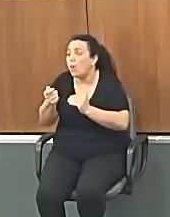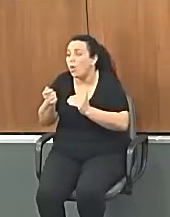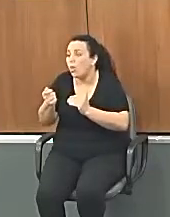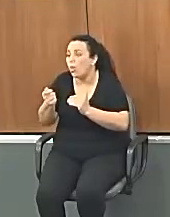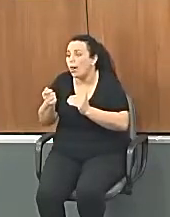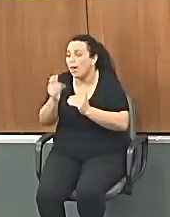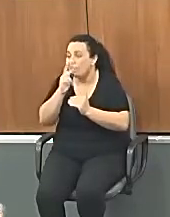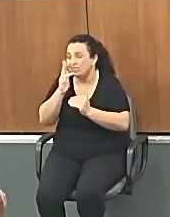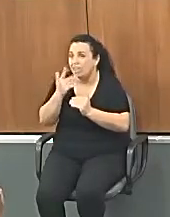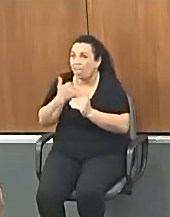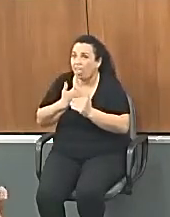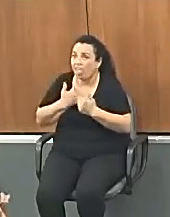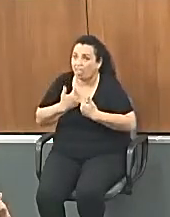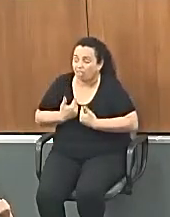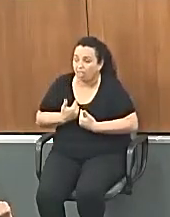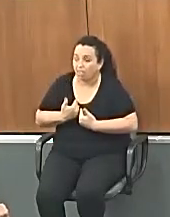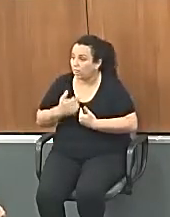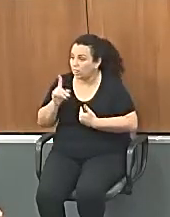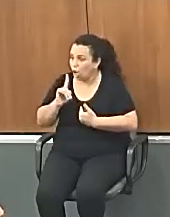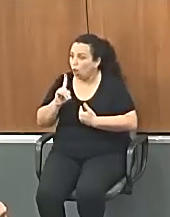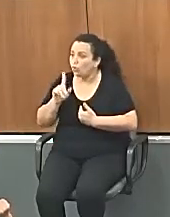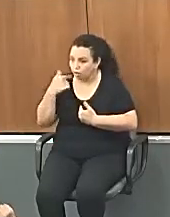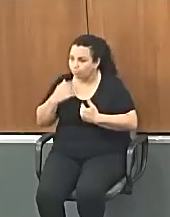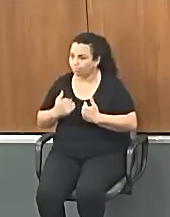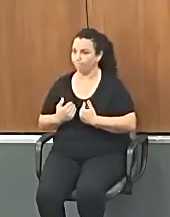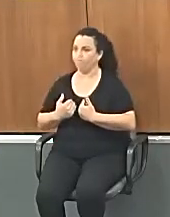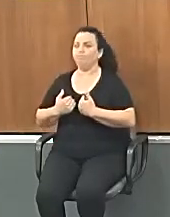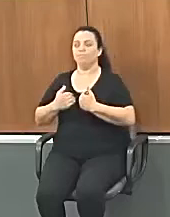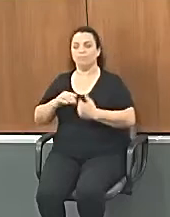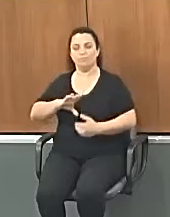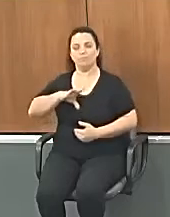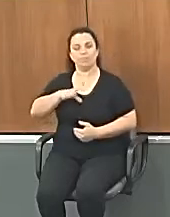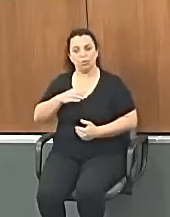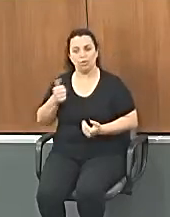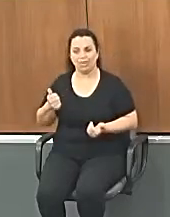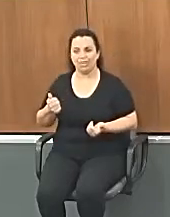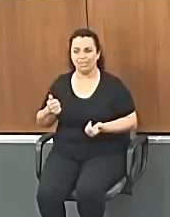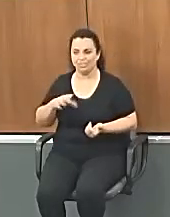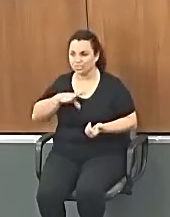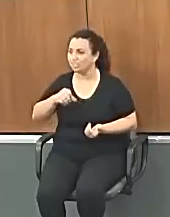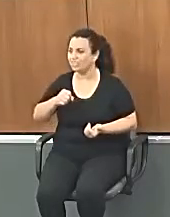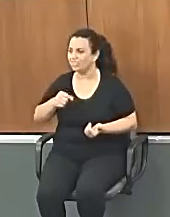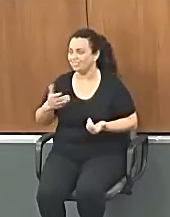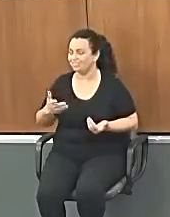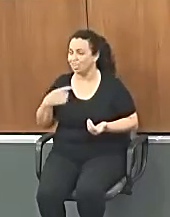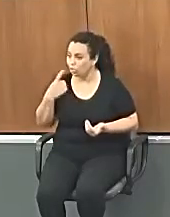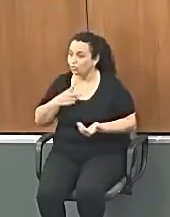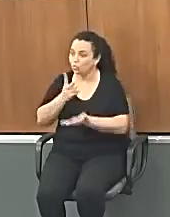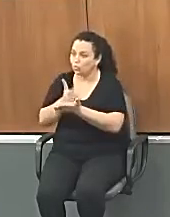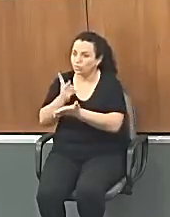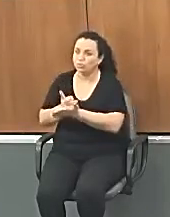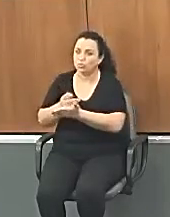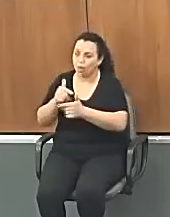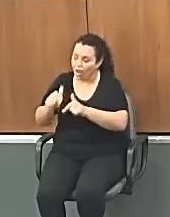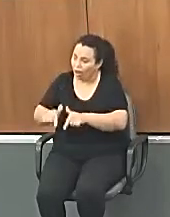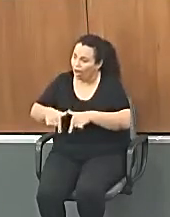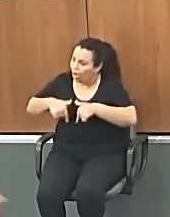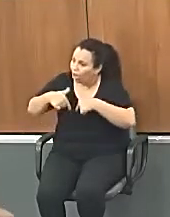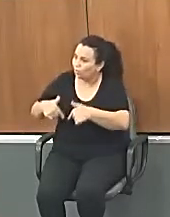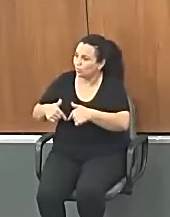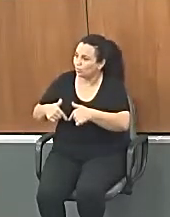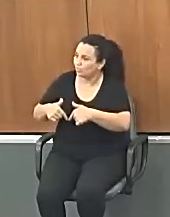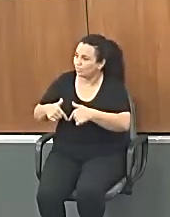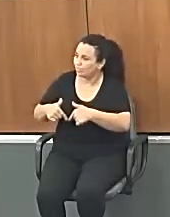vamos desanimar ainda mais que agora a comissão ficou mais forte ainda nós vamos caminhar continuar nessa luta e à